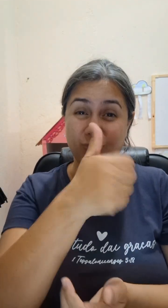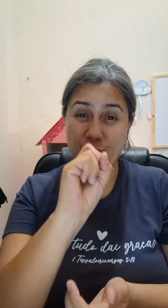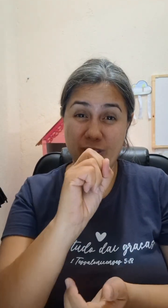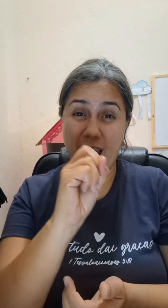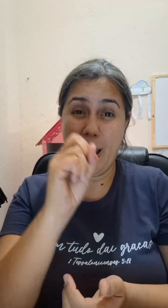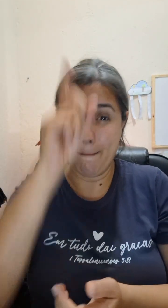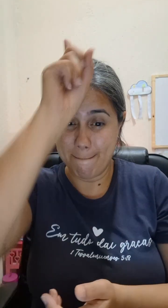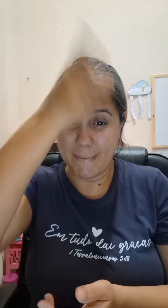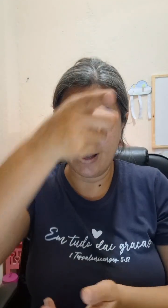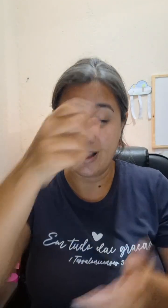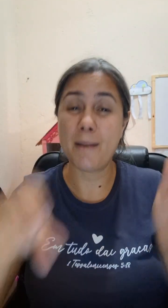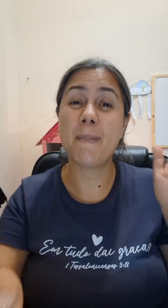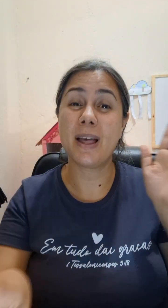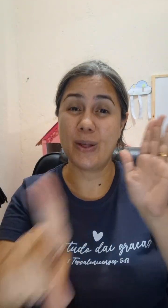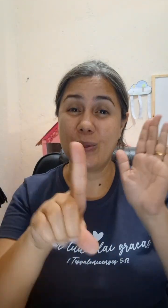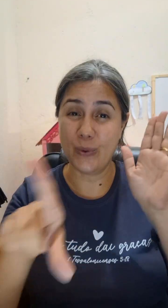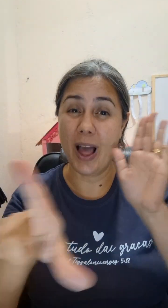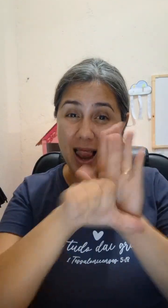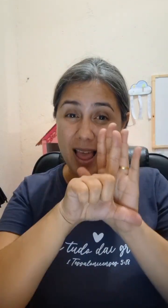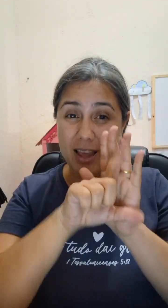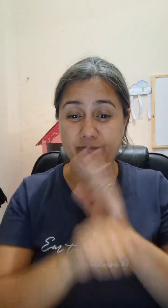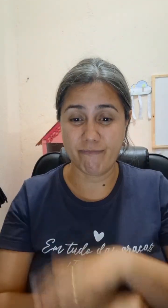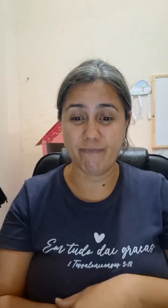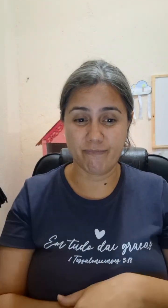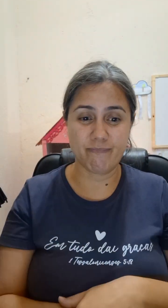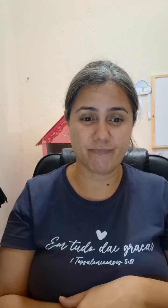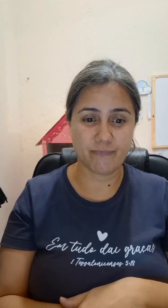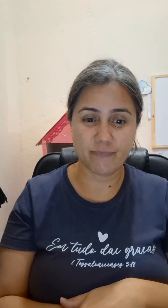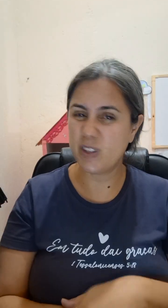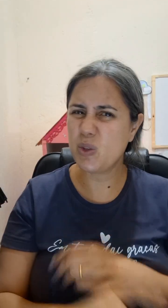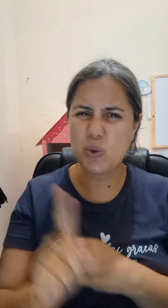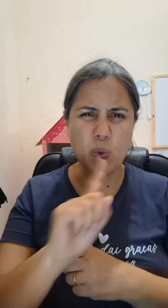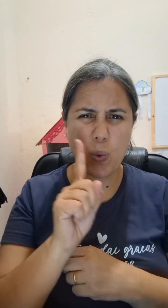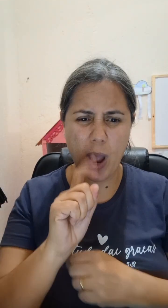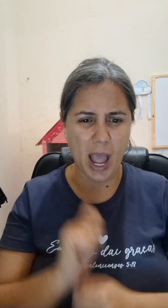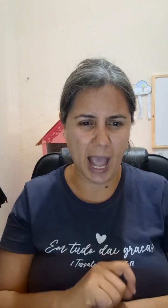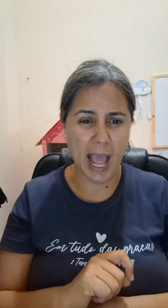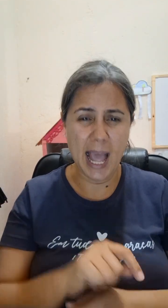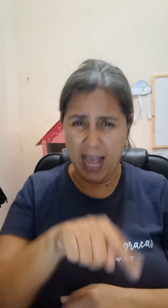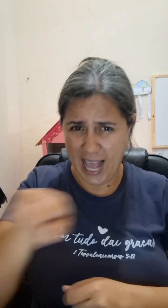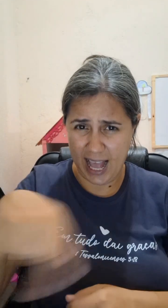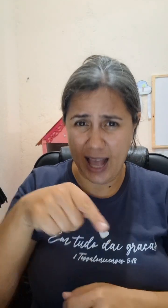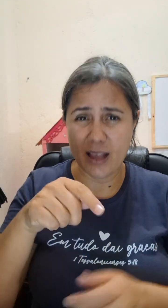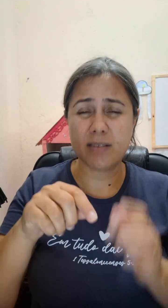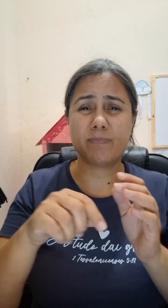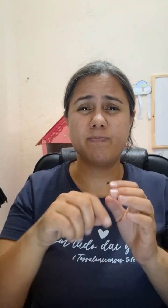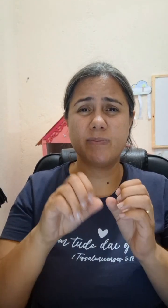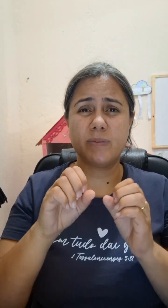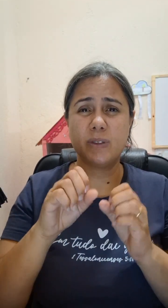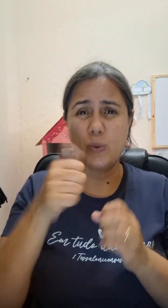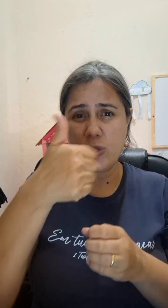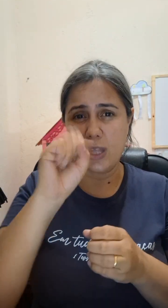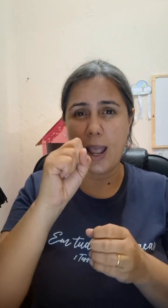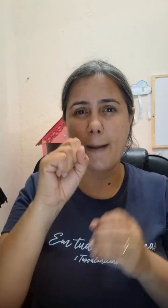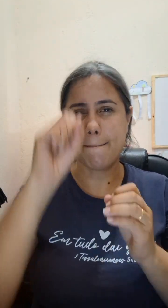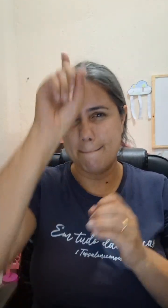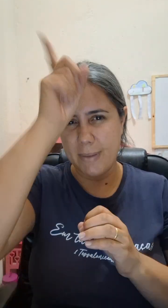mandou, ordena, o que é? Os 10 mandamentos, é a lei. E os